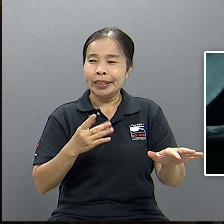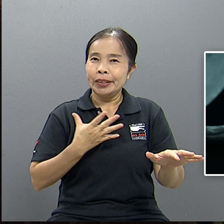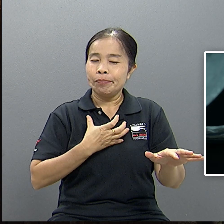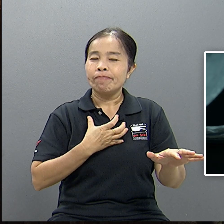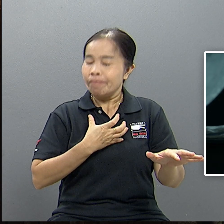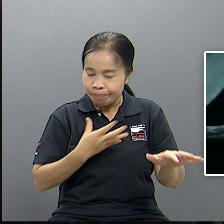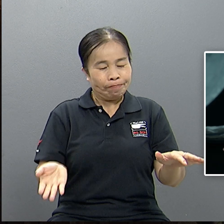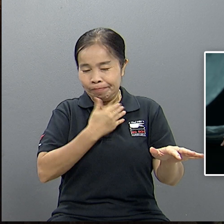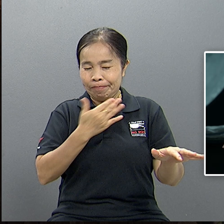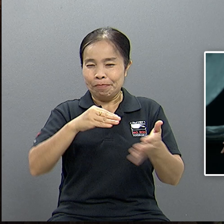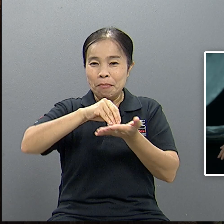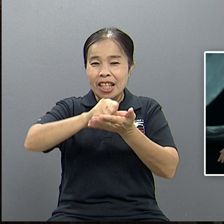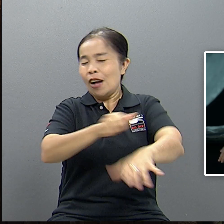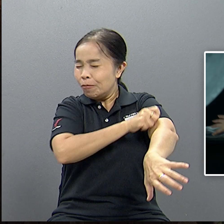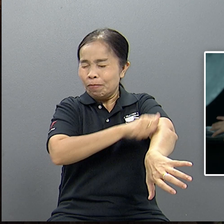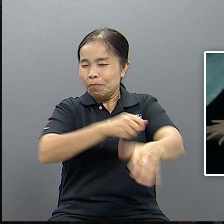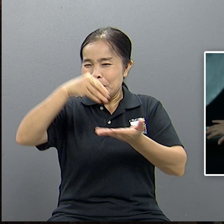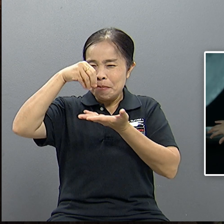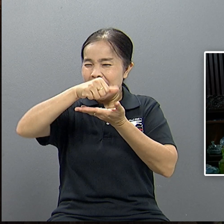ได้ถูเลยทีเดียว